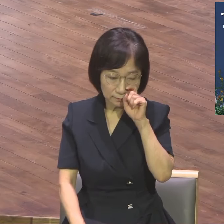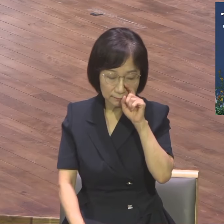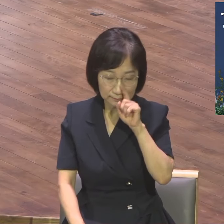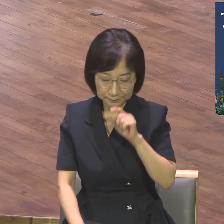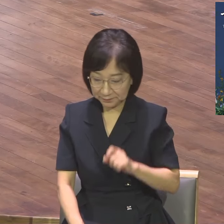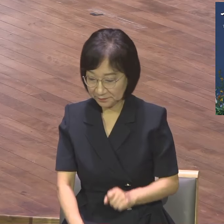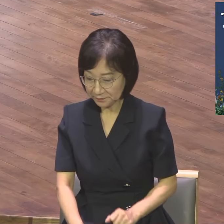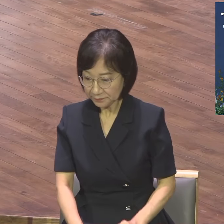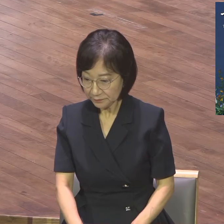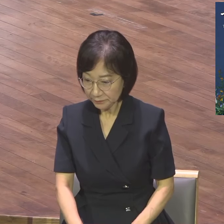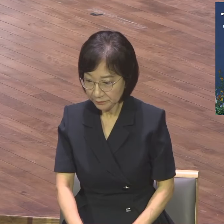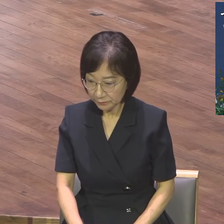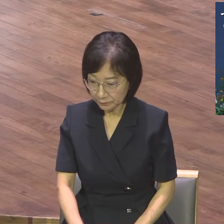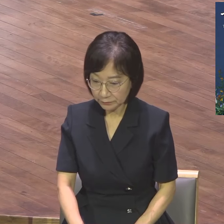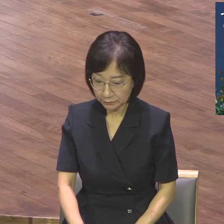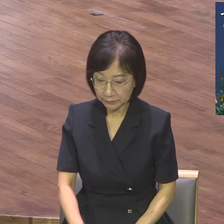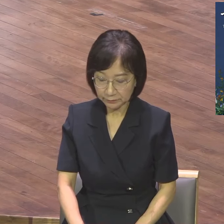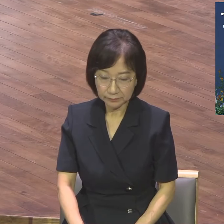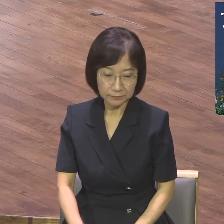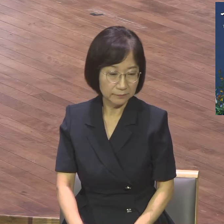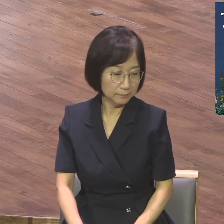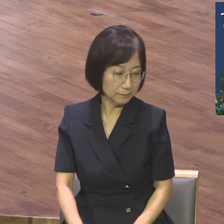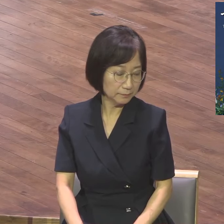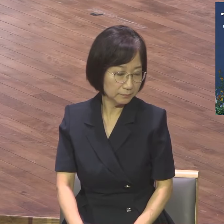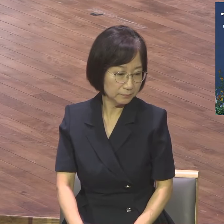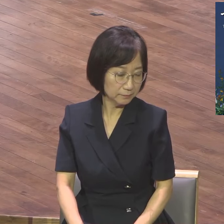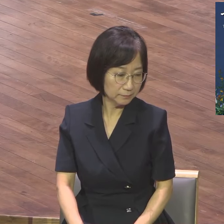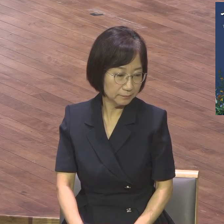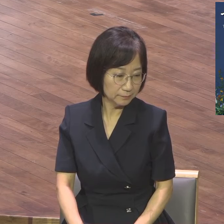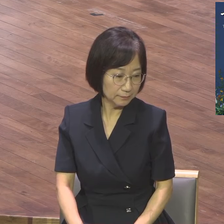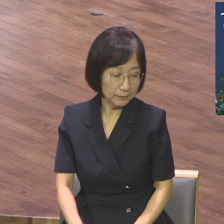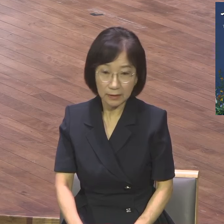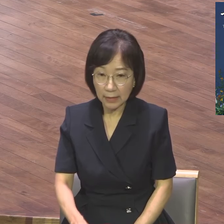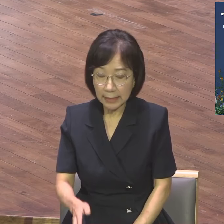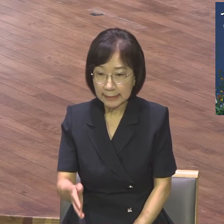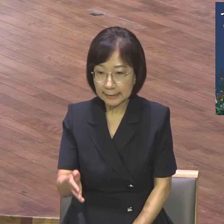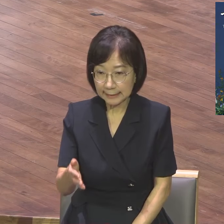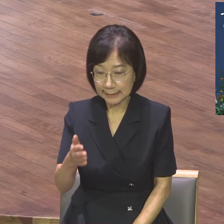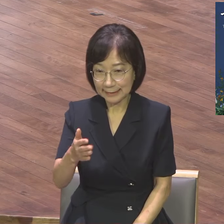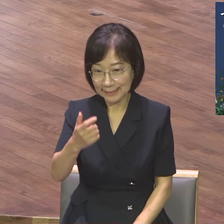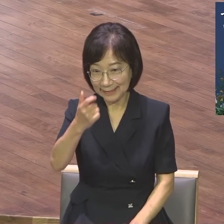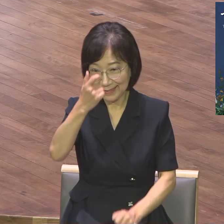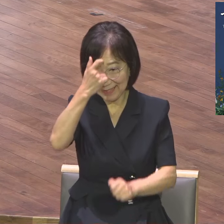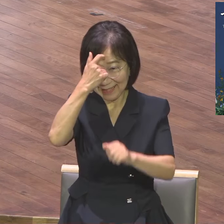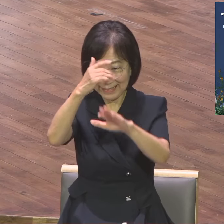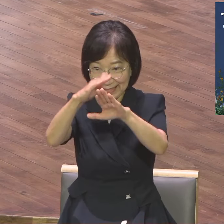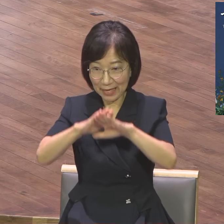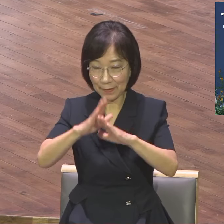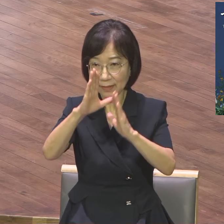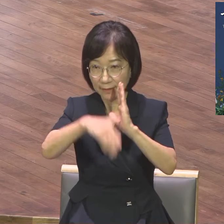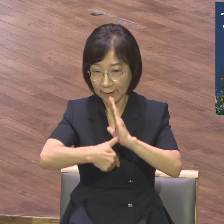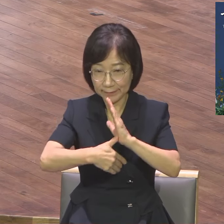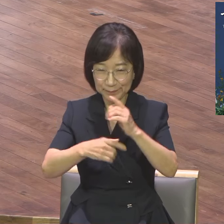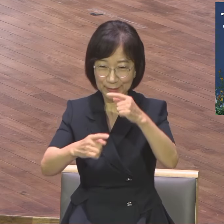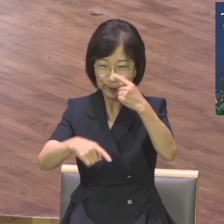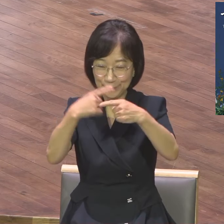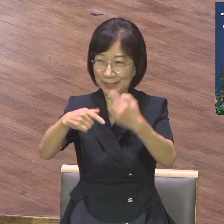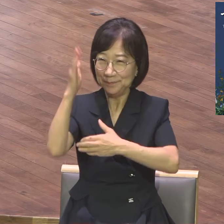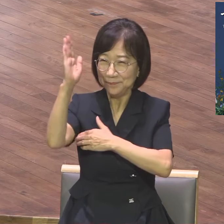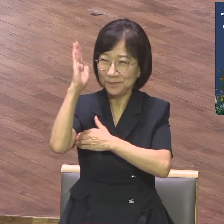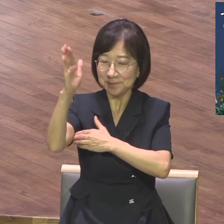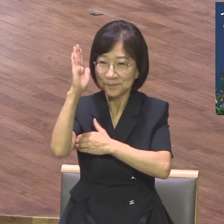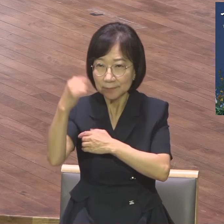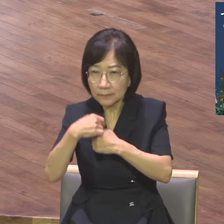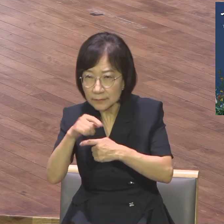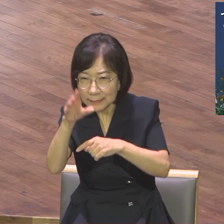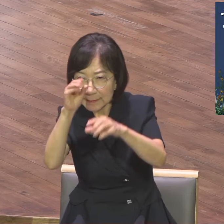다녔으니까 아무 말씀 잡은 것이 없지요. 말씀을 제가 말씀드리잖아요. 예배드리면 한 단어만이라도 잡아라. 예배드리기